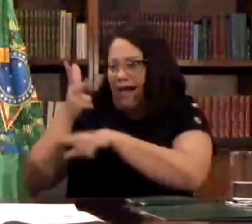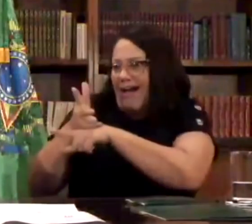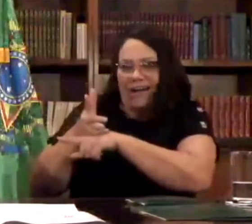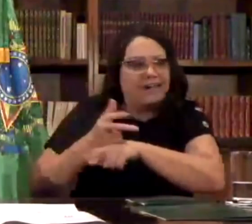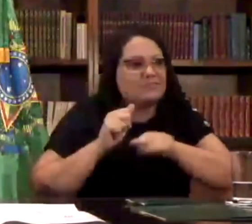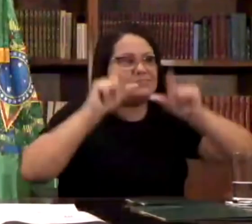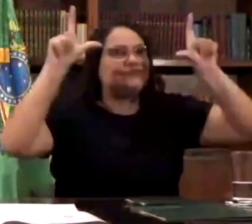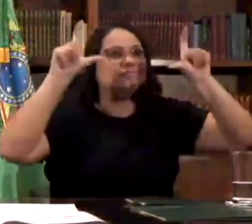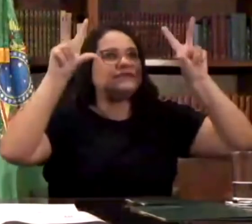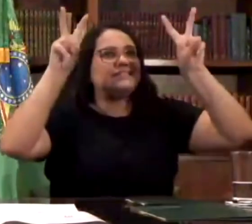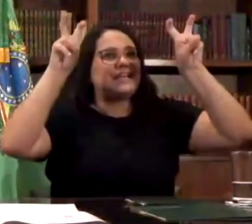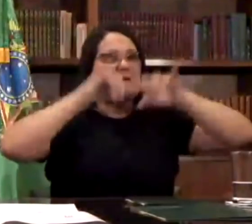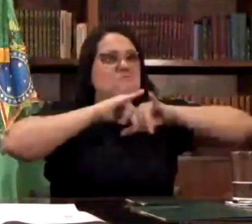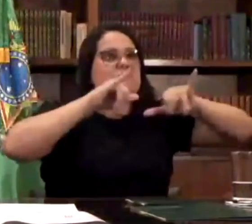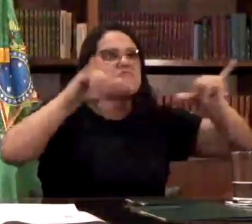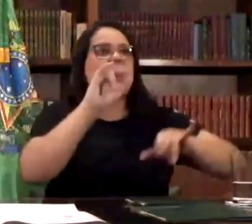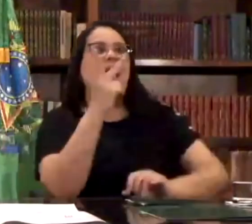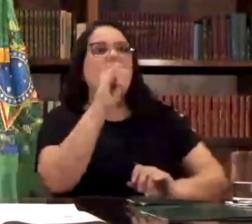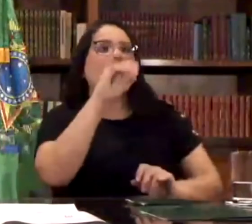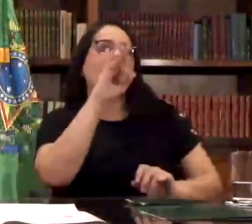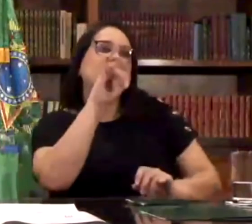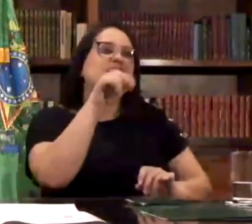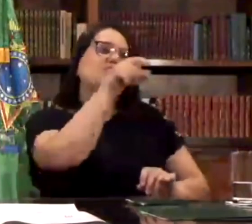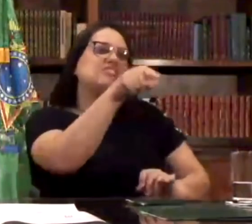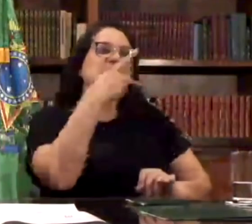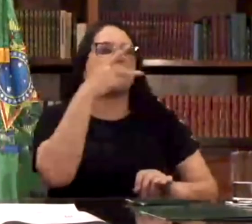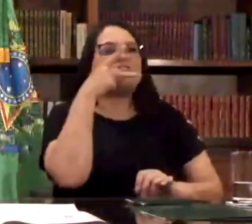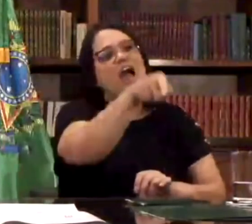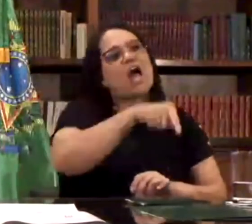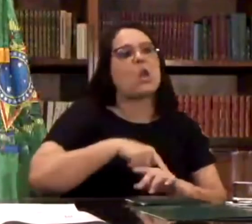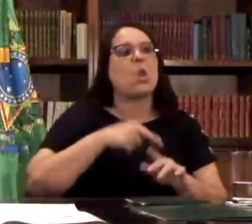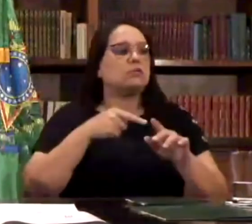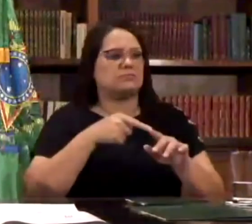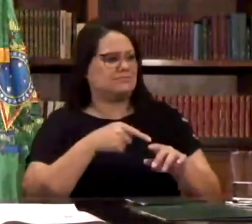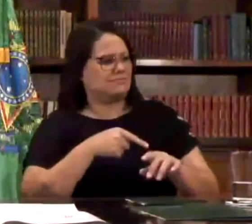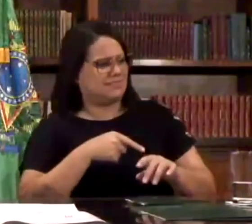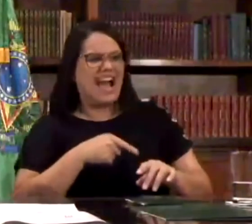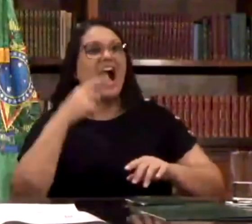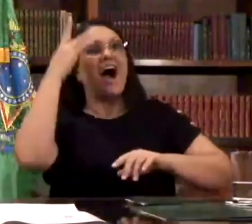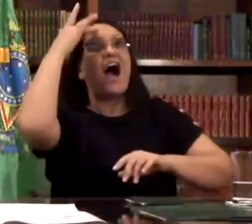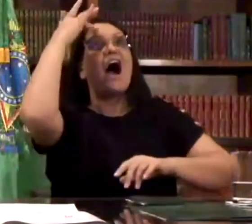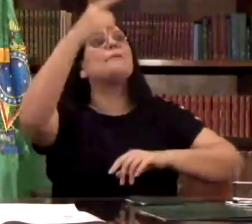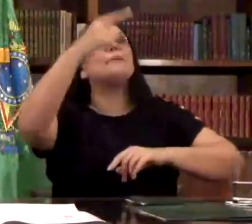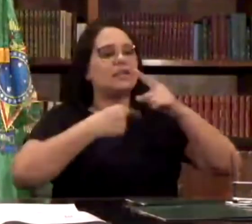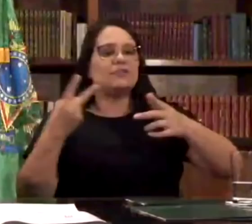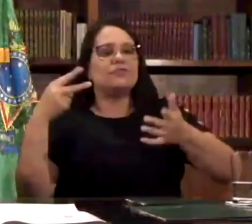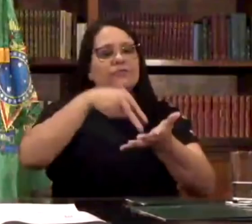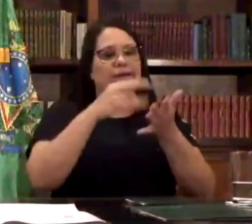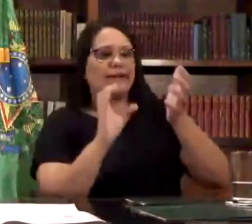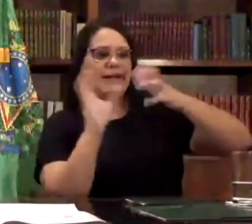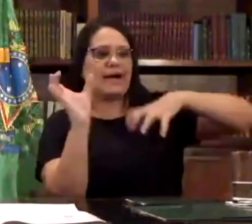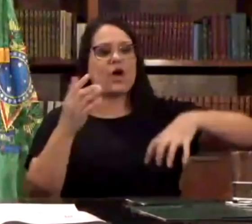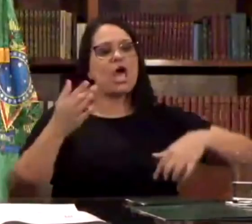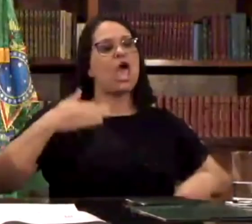No dia seguinte ele foi detido na Câmara, porque ele chegou na Câmara dizendo que ele era o presidente do Brasil. Maluco! Então ali é uma fonte